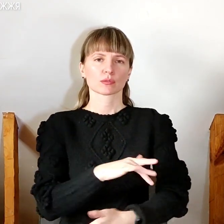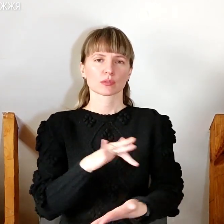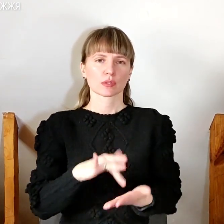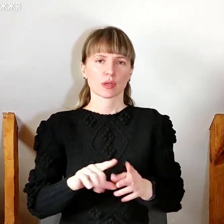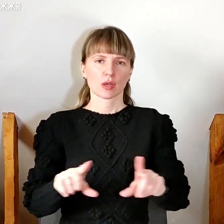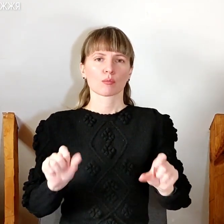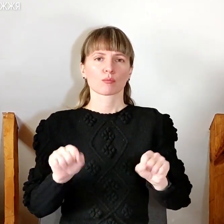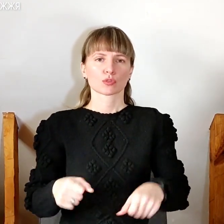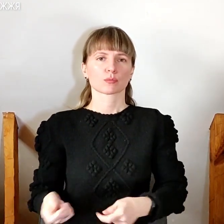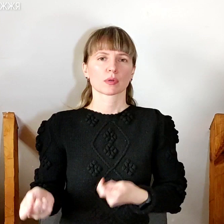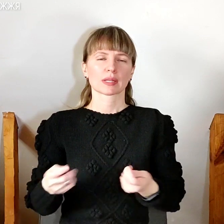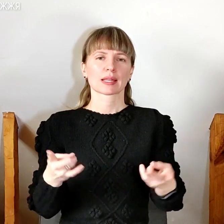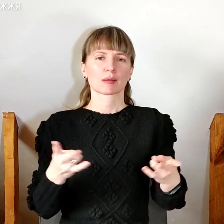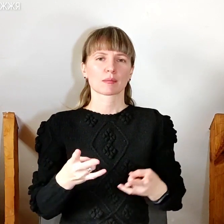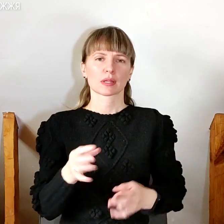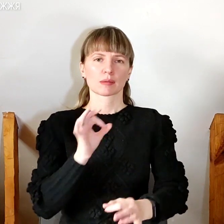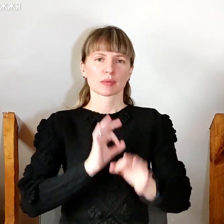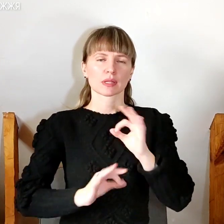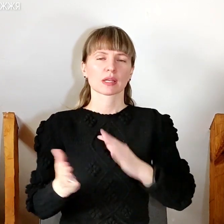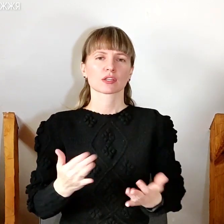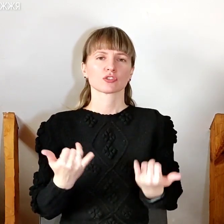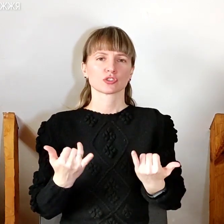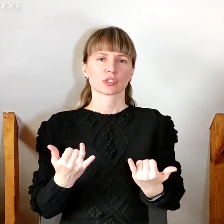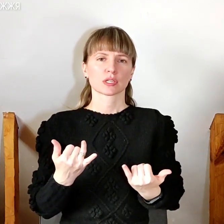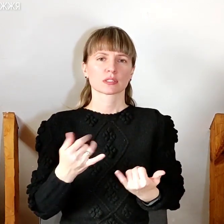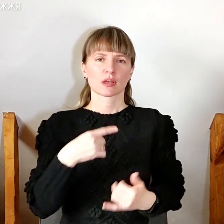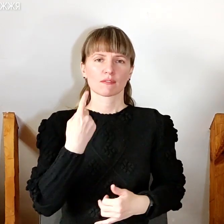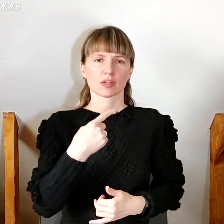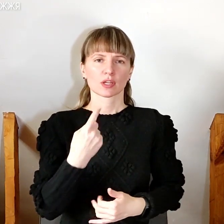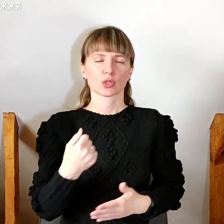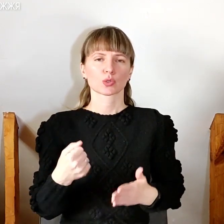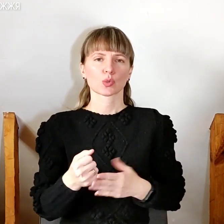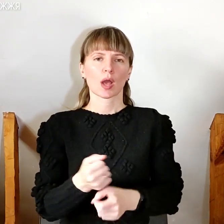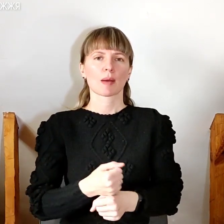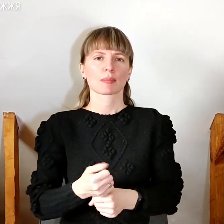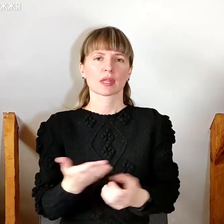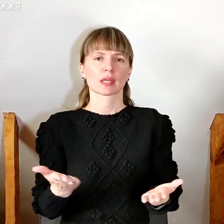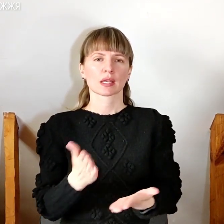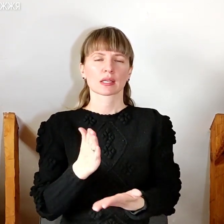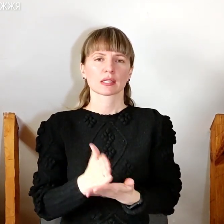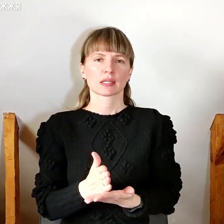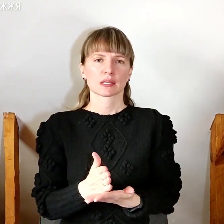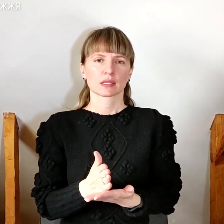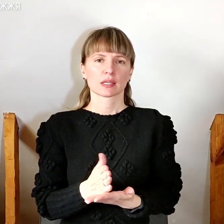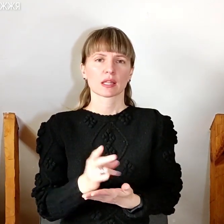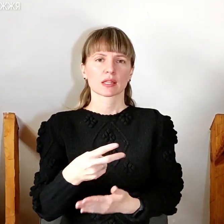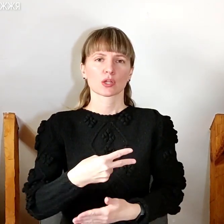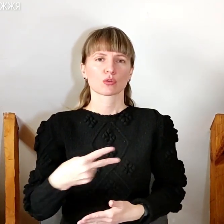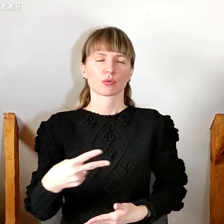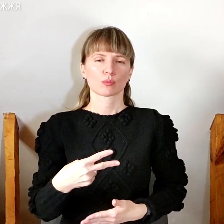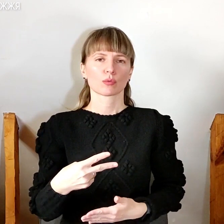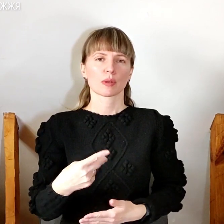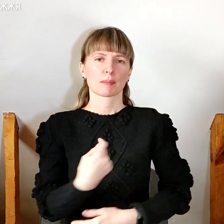можуть приносити необхідні медикаменти, які щойно звучали, до аптеки, яка знаходиться безпосередньо на другому поверсі медичного